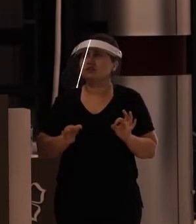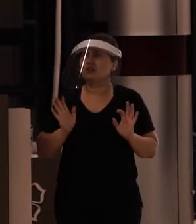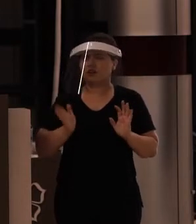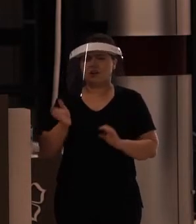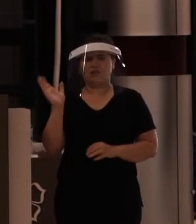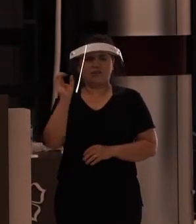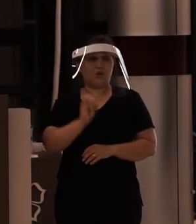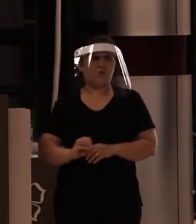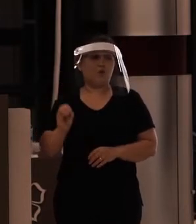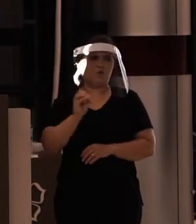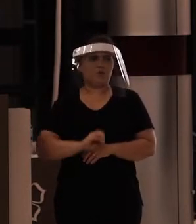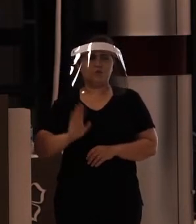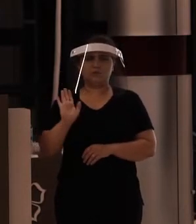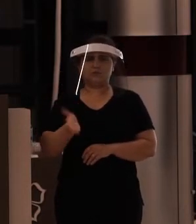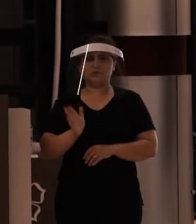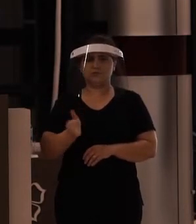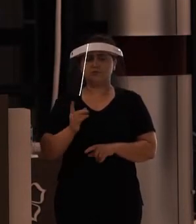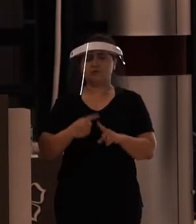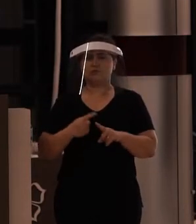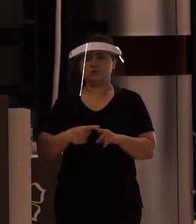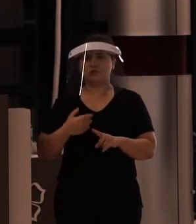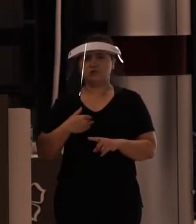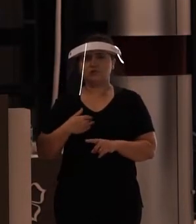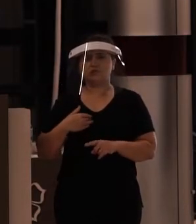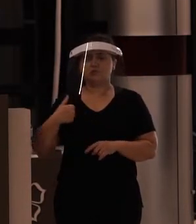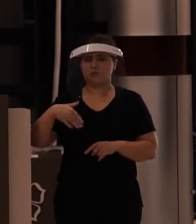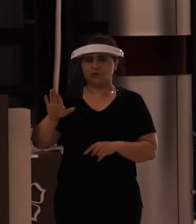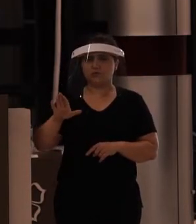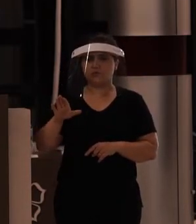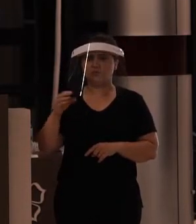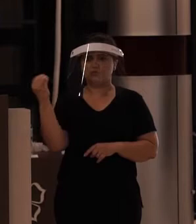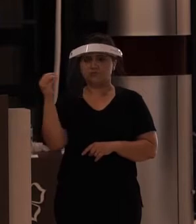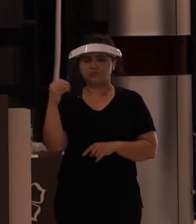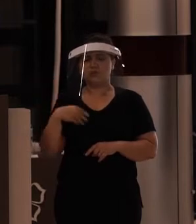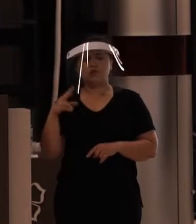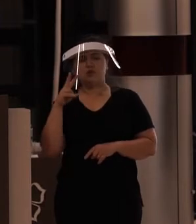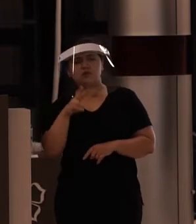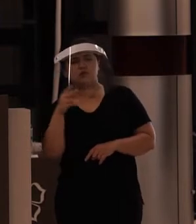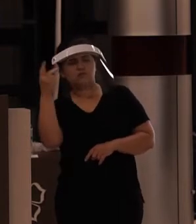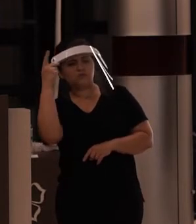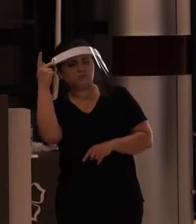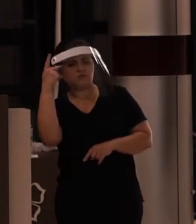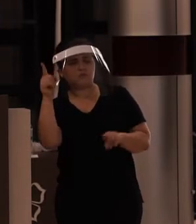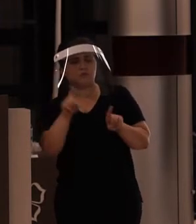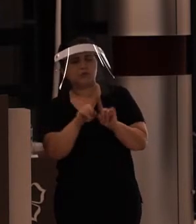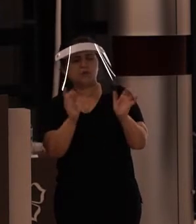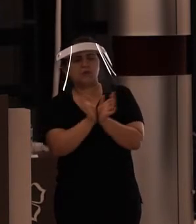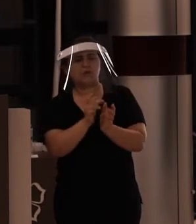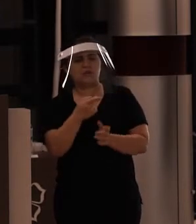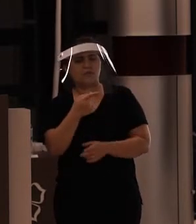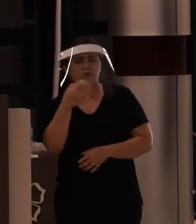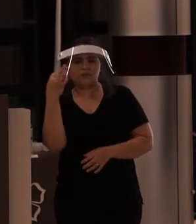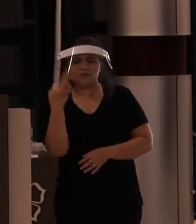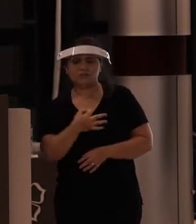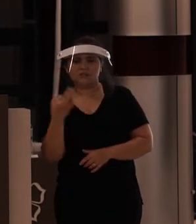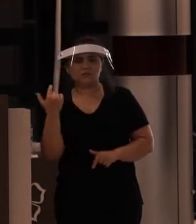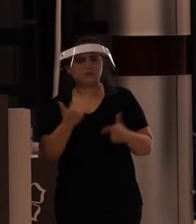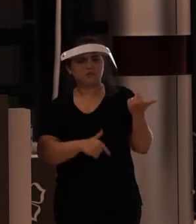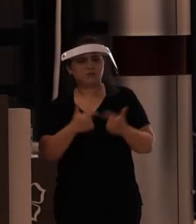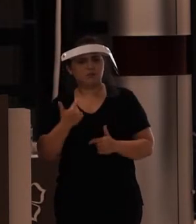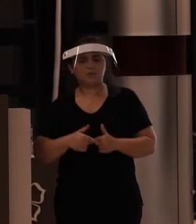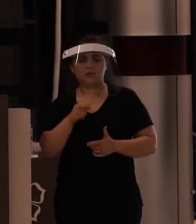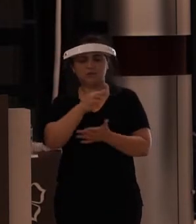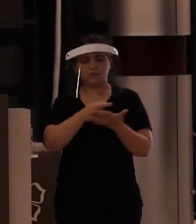ótimo. Porque eu estive com um colega num congresso lá em São Paulo e ele falou que ele estava exatamente trabalhando para que